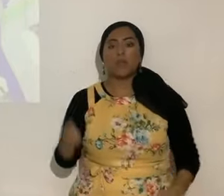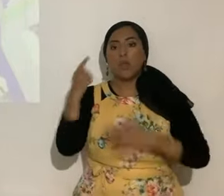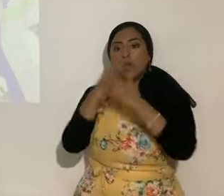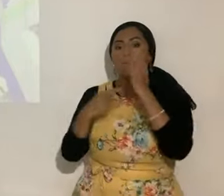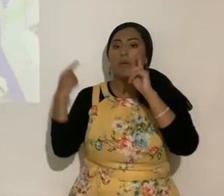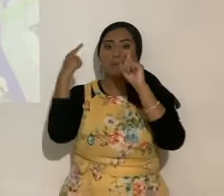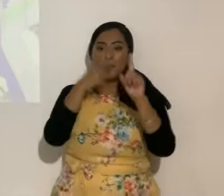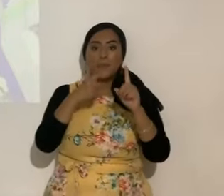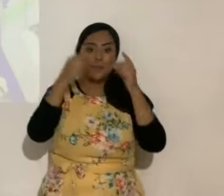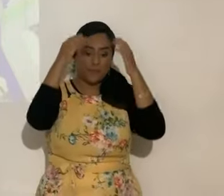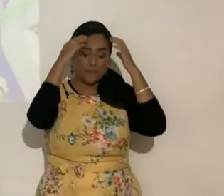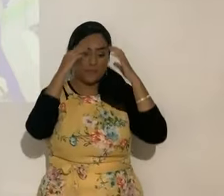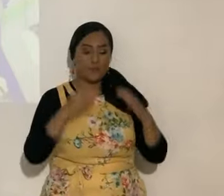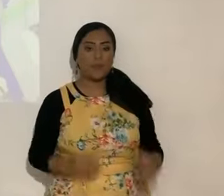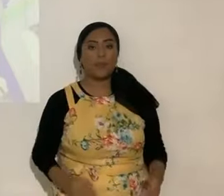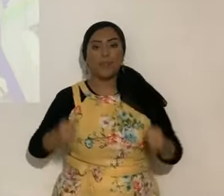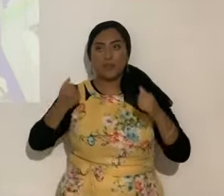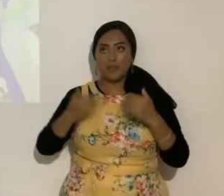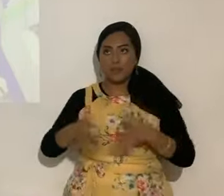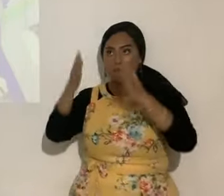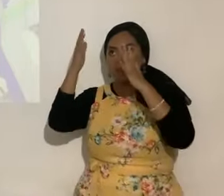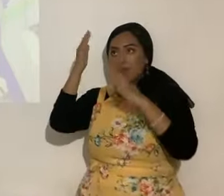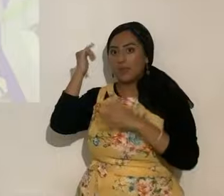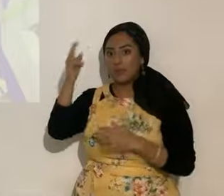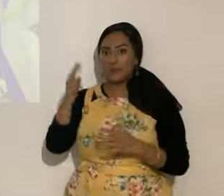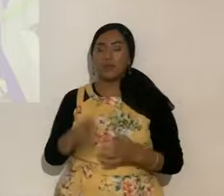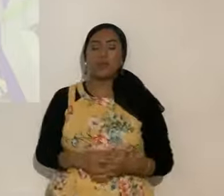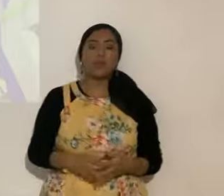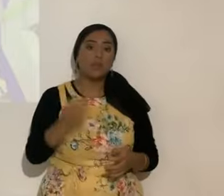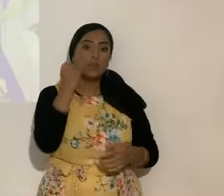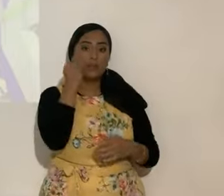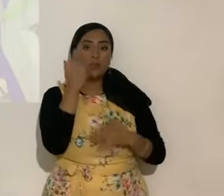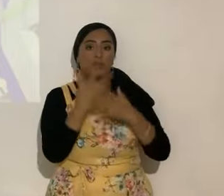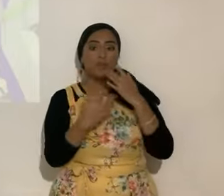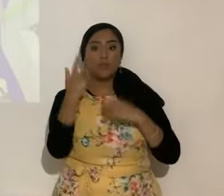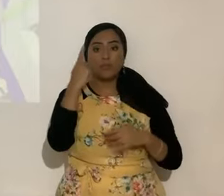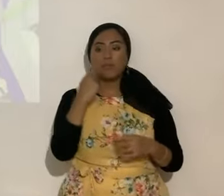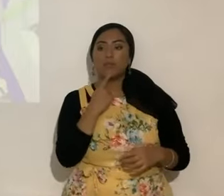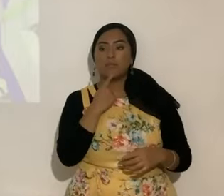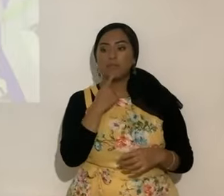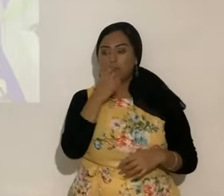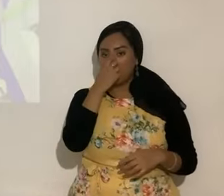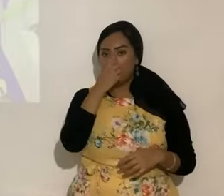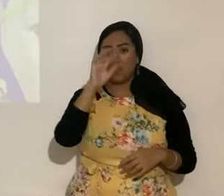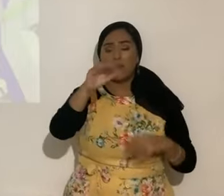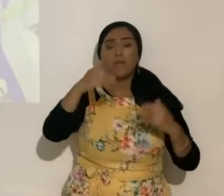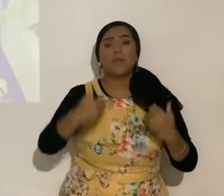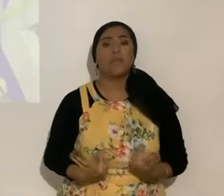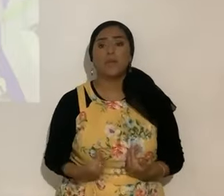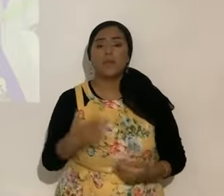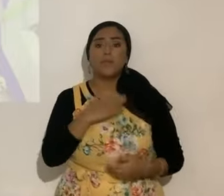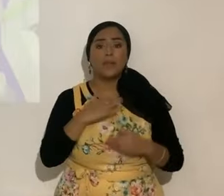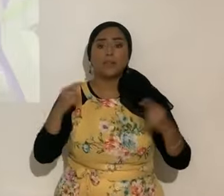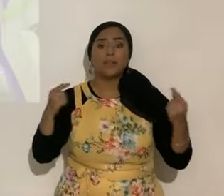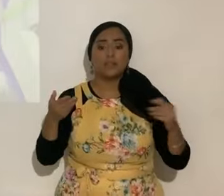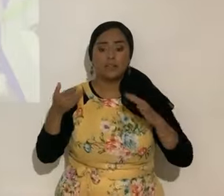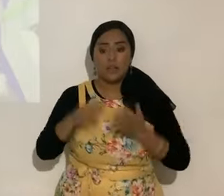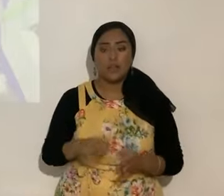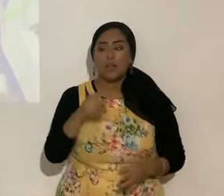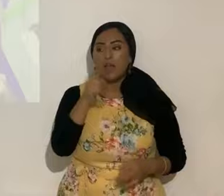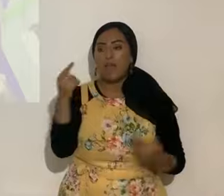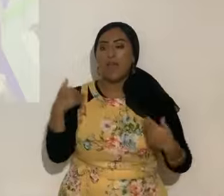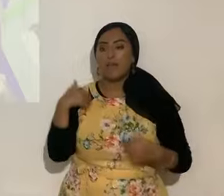propósito del cuerpo, glorificar a Yahweh, entonces, si alguien dice, por tu culpa me estoy muriendo, es porque tiene otras